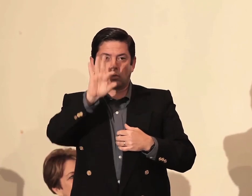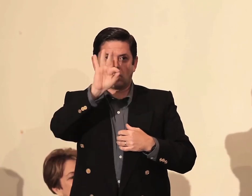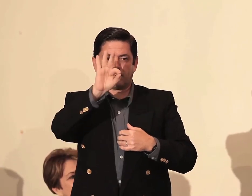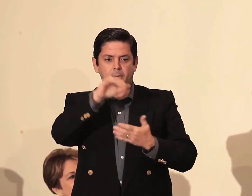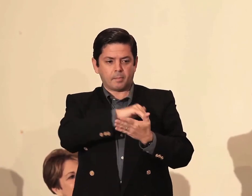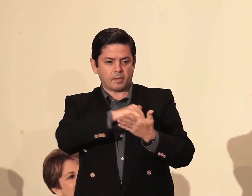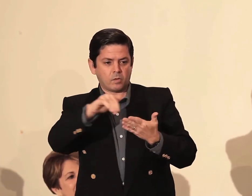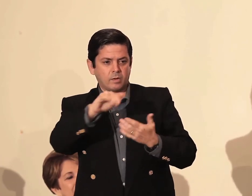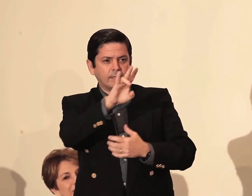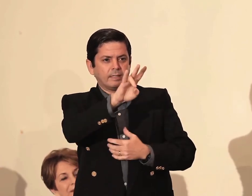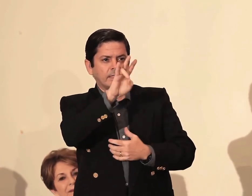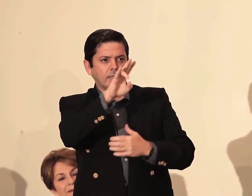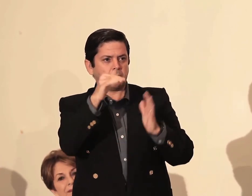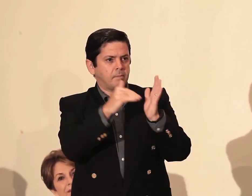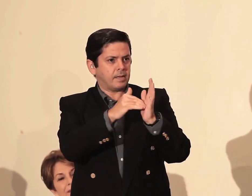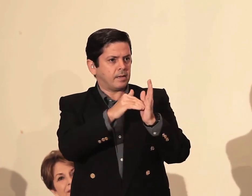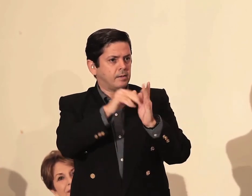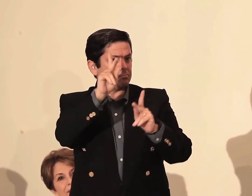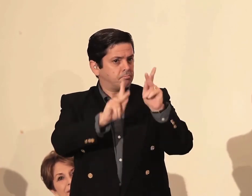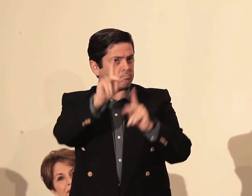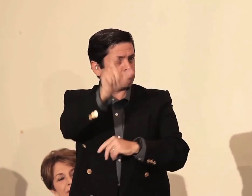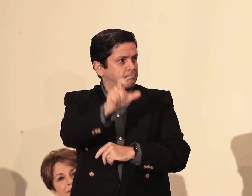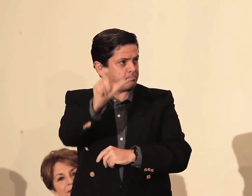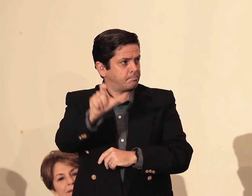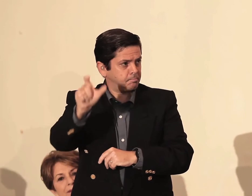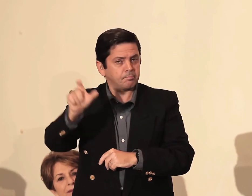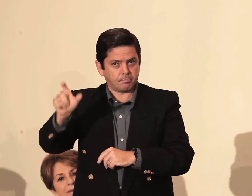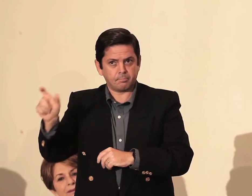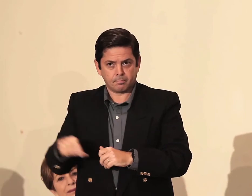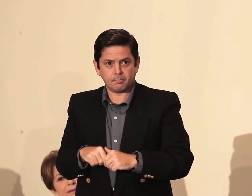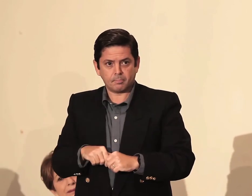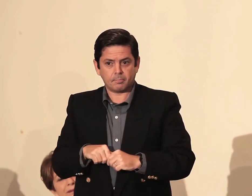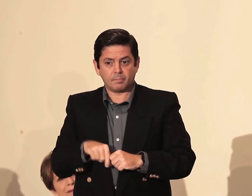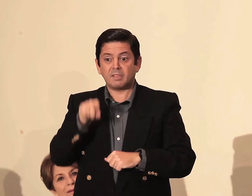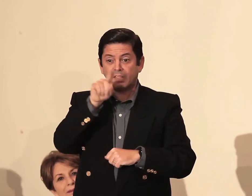hay alrededor de 9.700.000 personas.